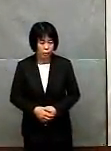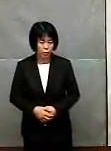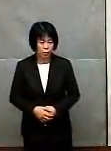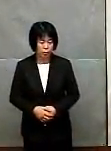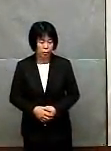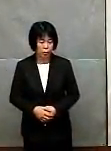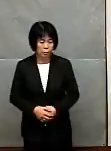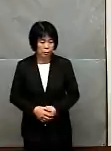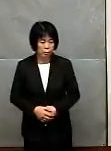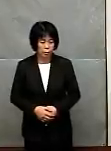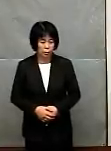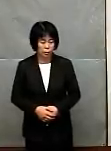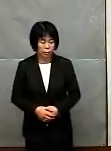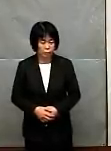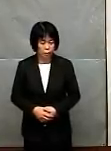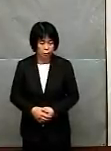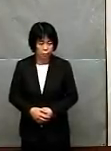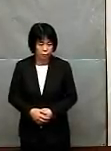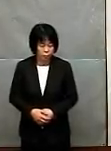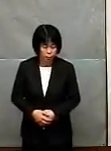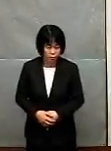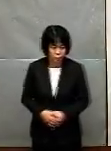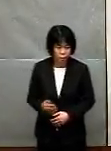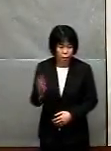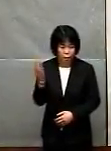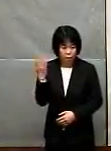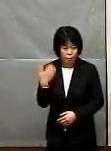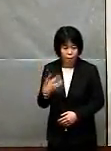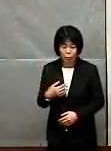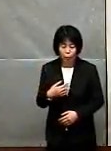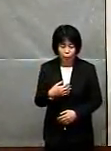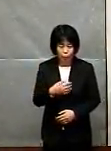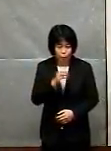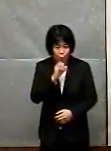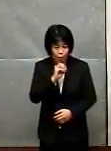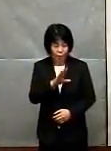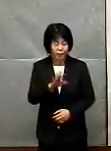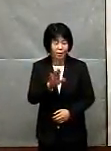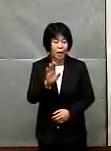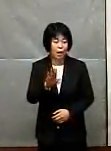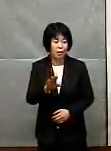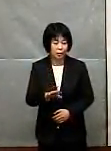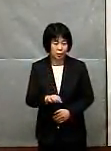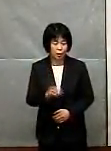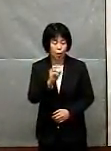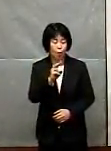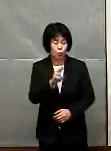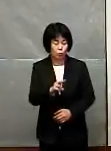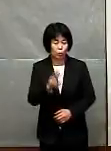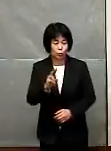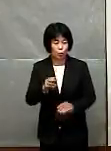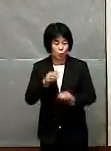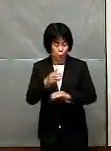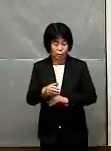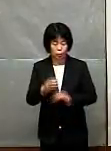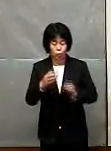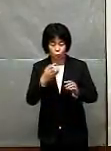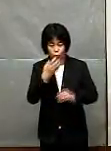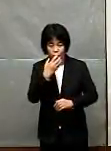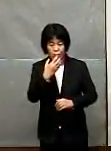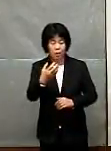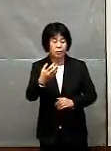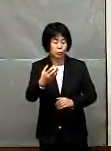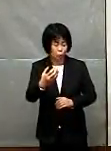河北新報です。よろしくお願いします。はい、先ほど来お話のあった大宇越新幹線の関連でちょっと教えていただきたいんですが、